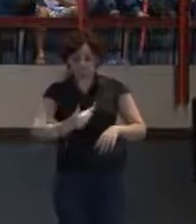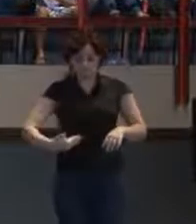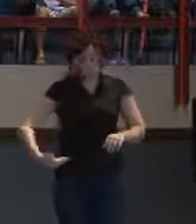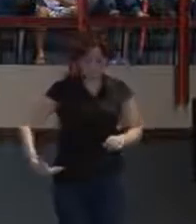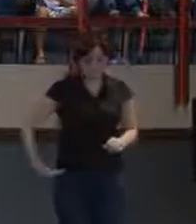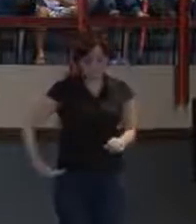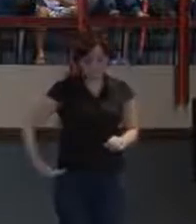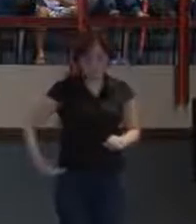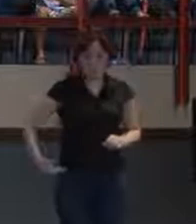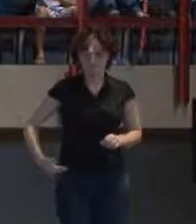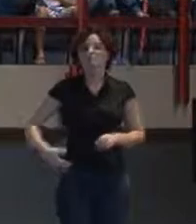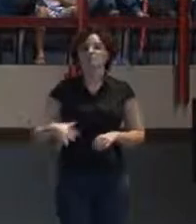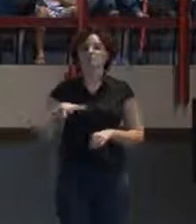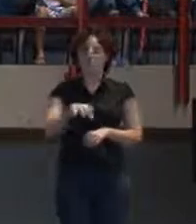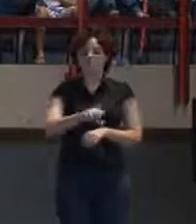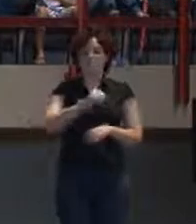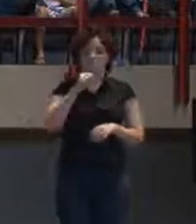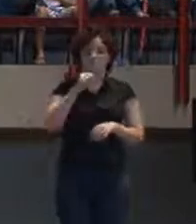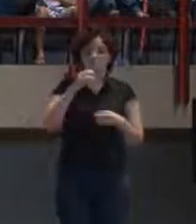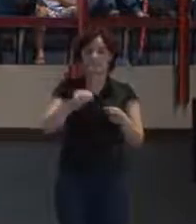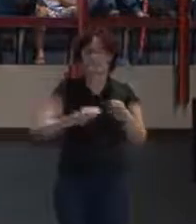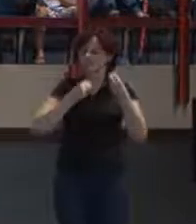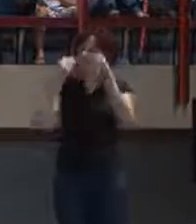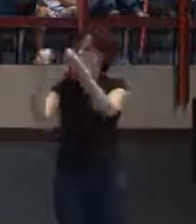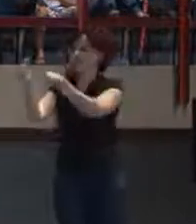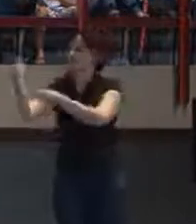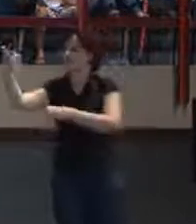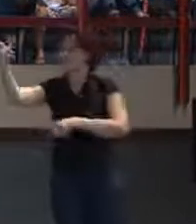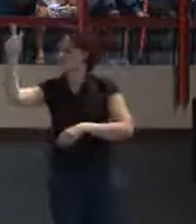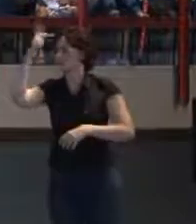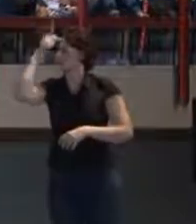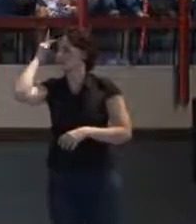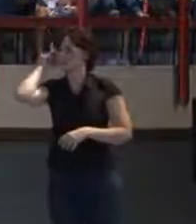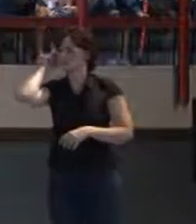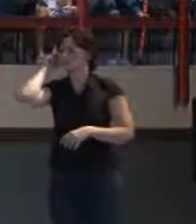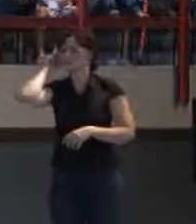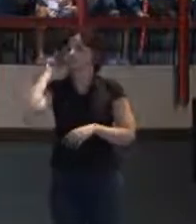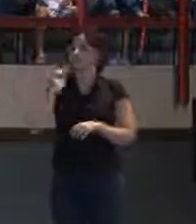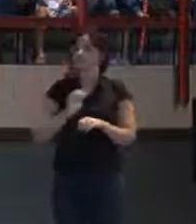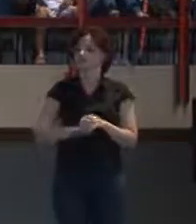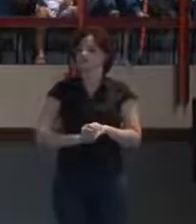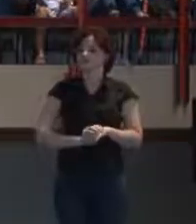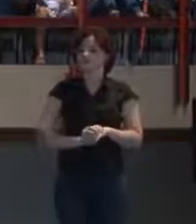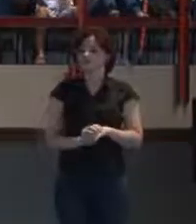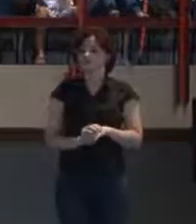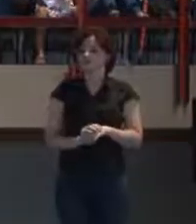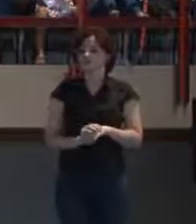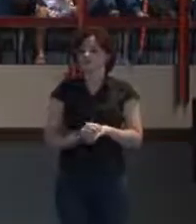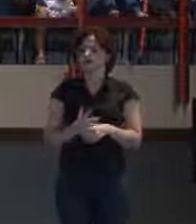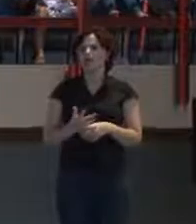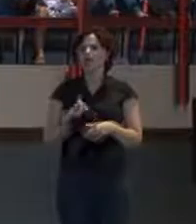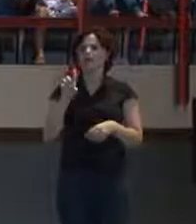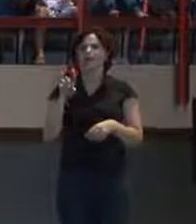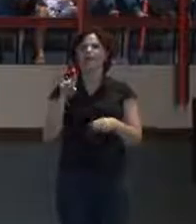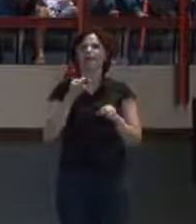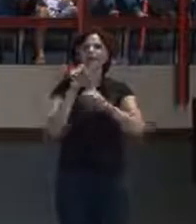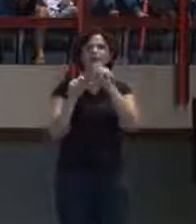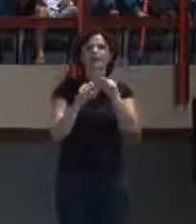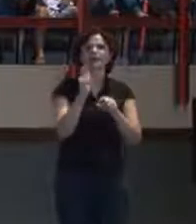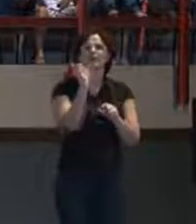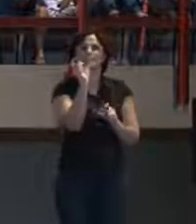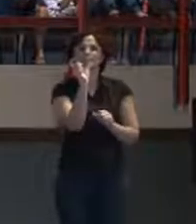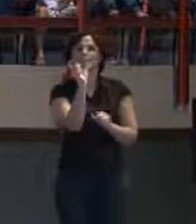que é minha e passo para a mão de uma pessoa, tá? A gente usa que palavra?